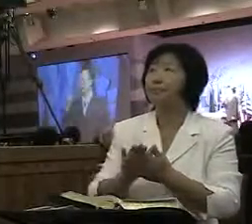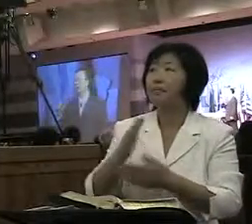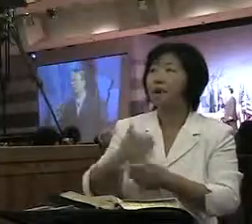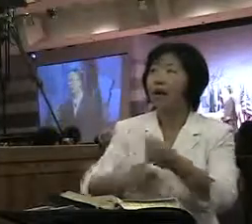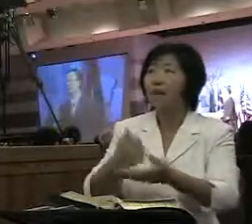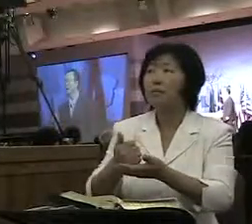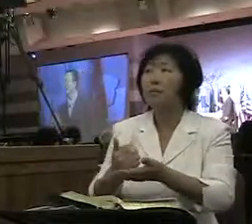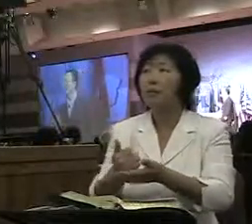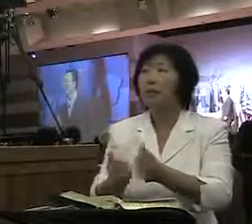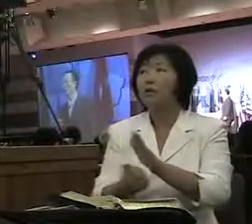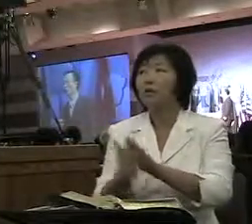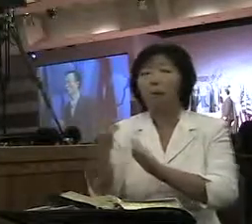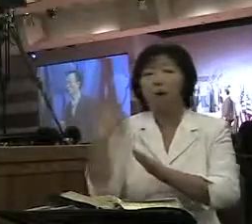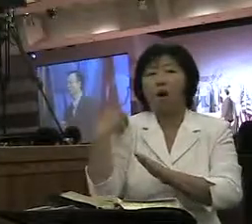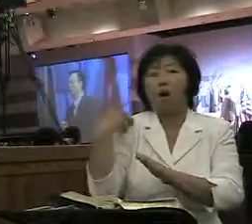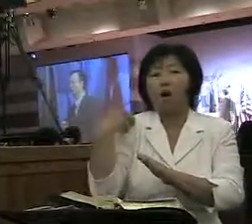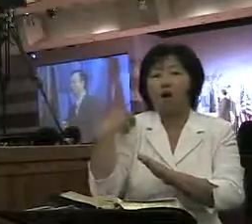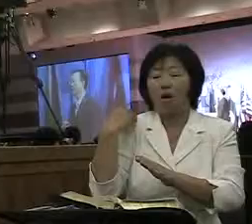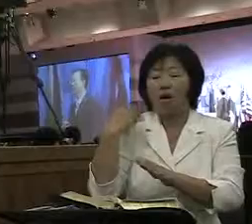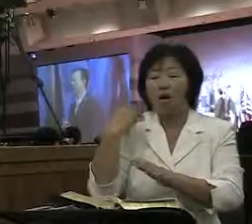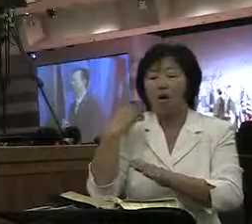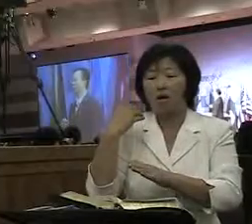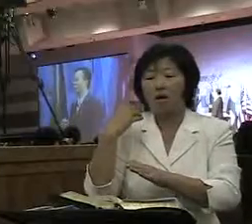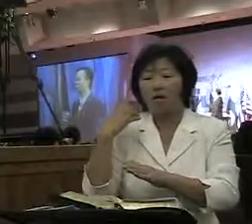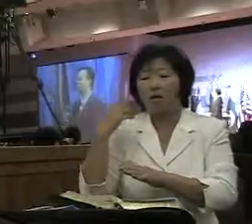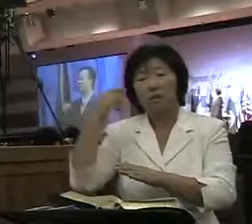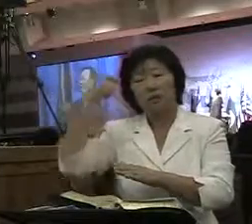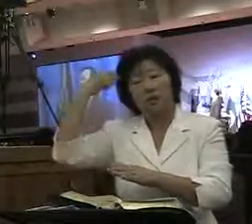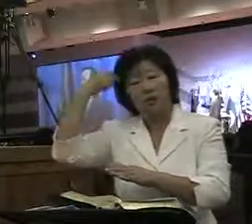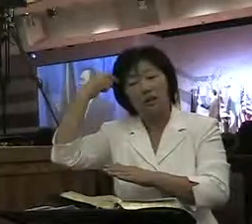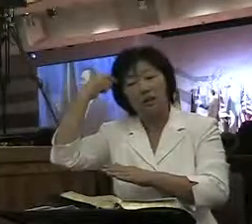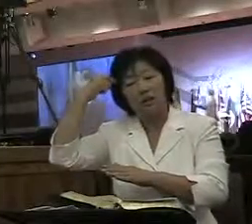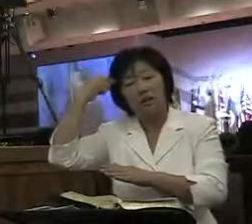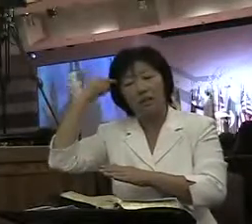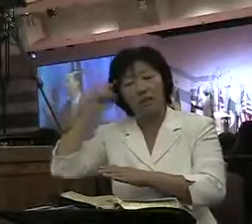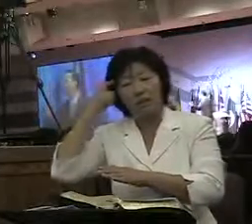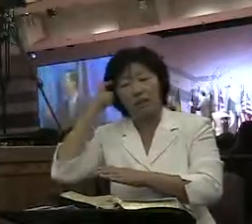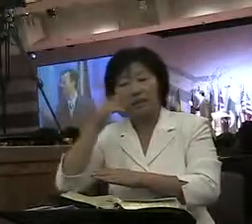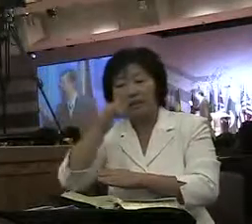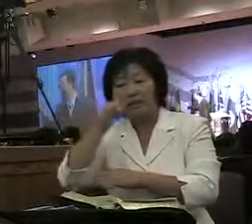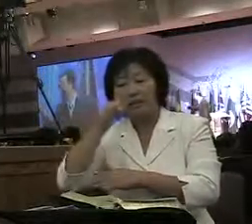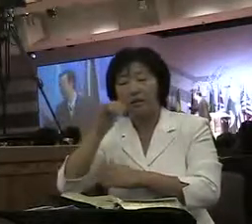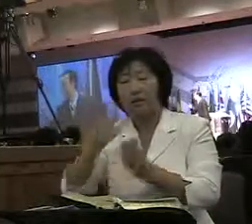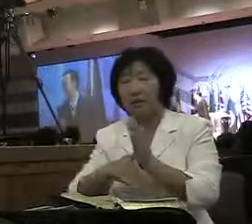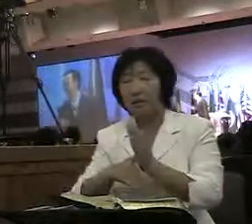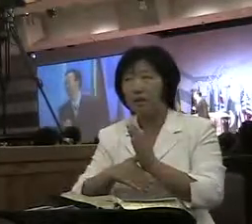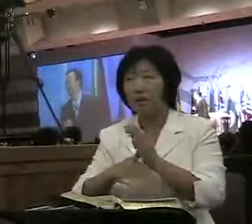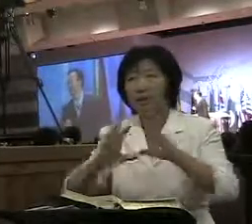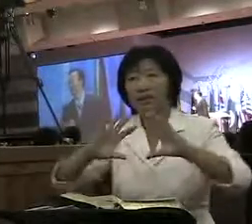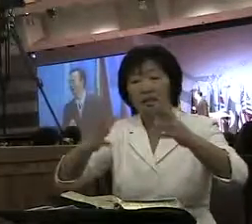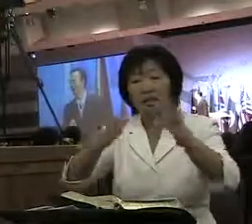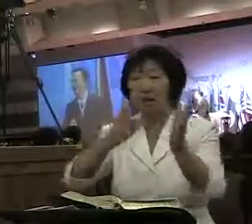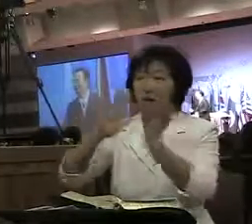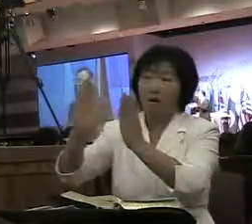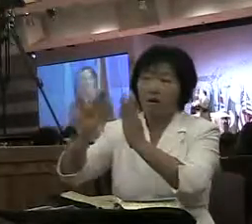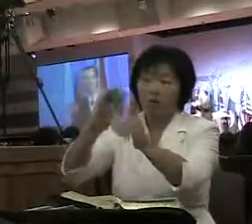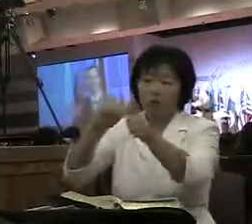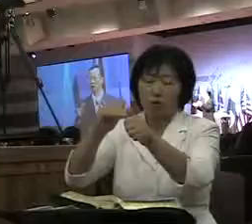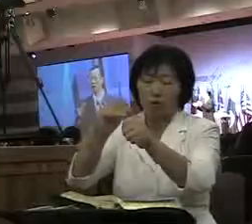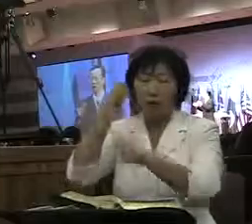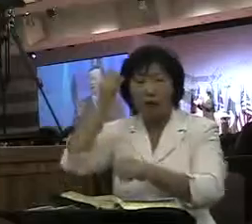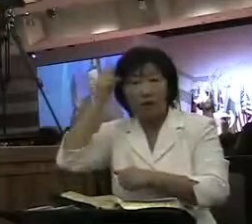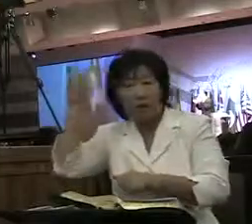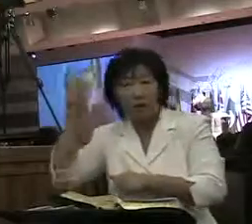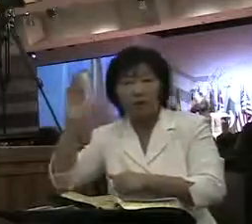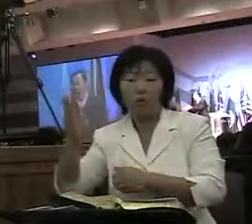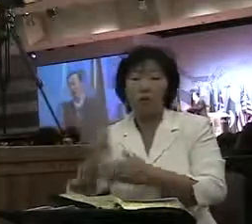하나님의 소명의식, 이 sense of calling이 있을 때 우리는 시대를 향한 하나님의 부르심을 깨닫게 됩니다. 세대를